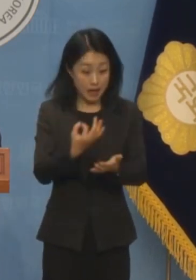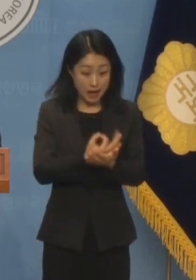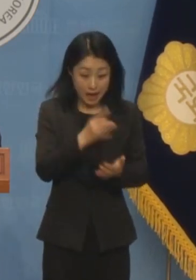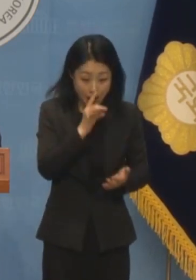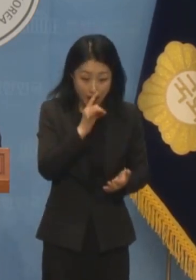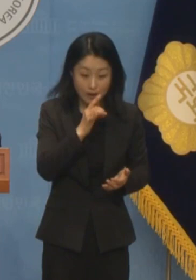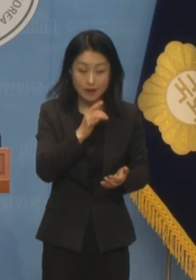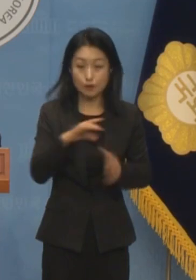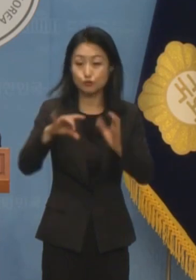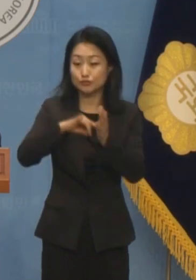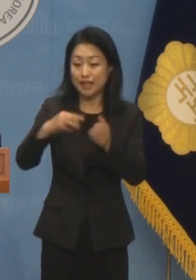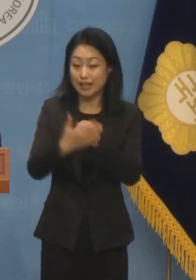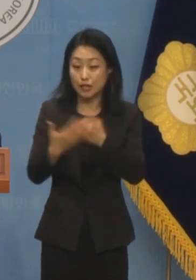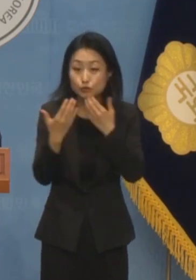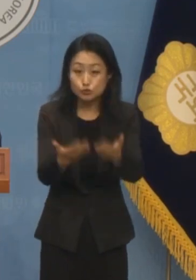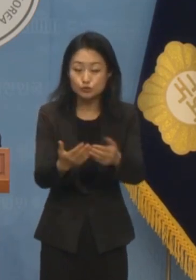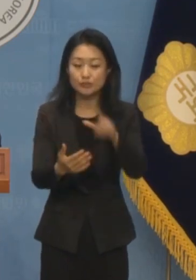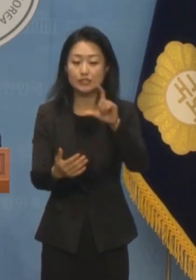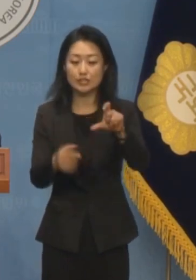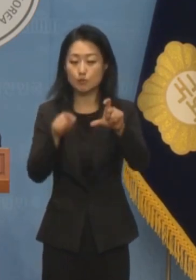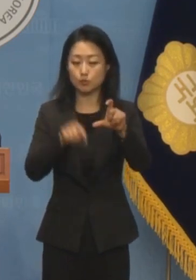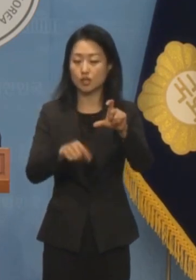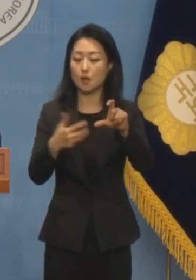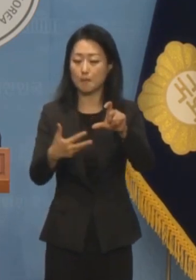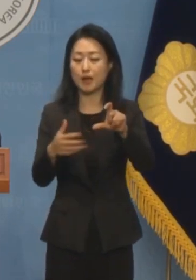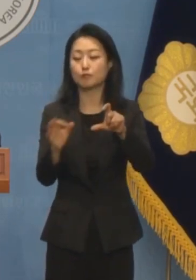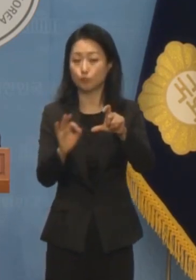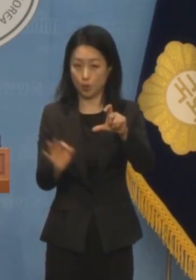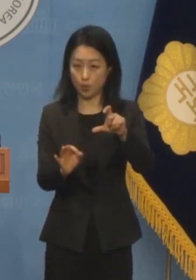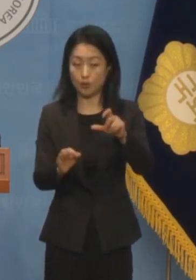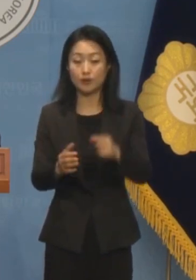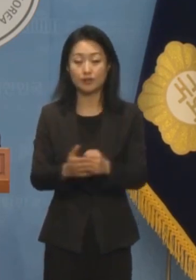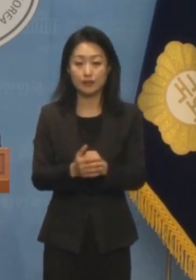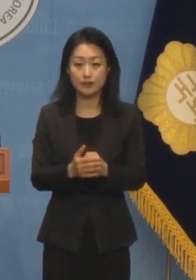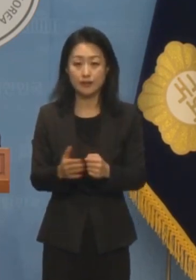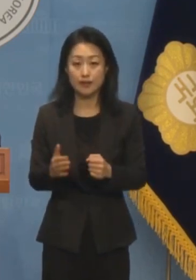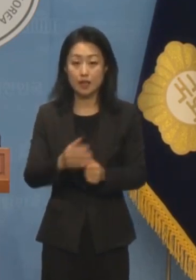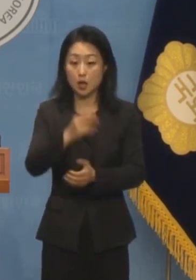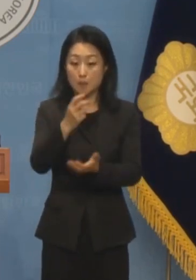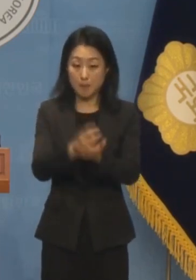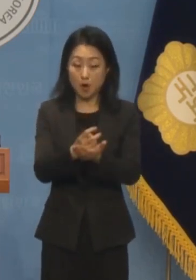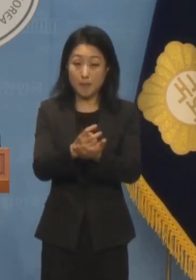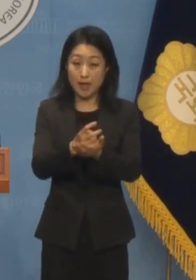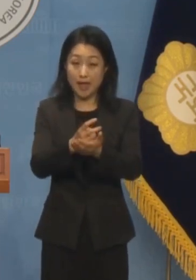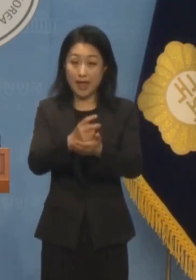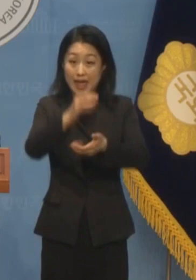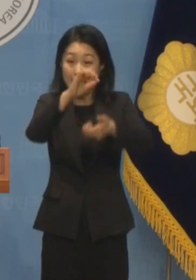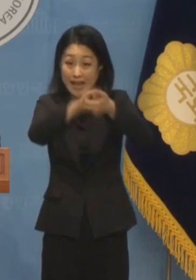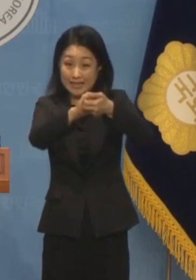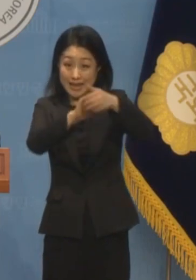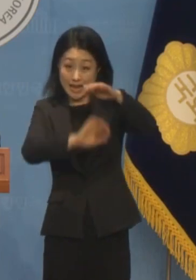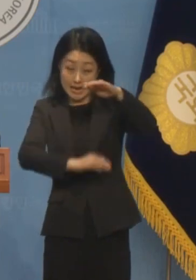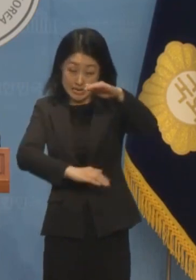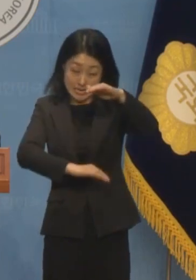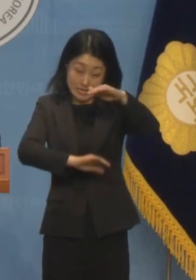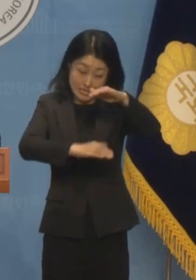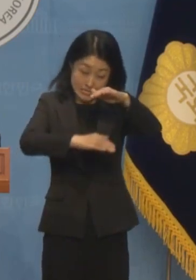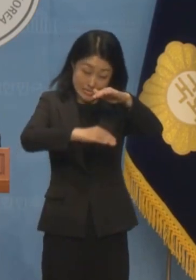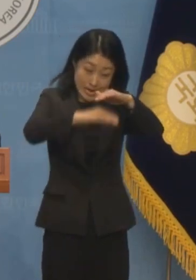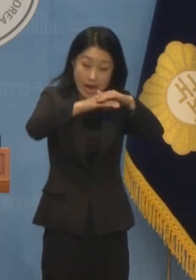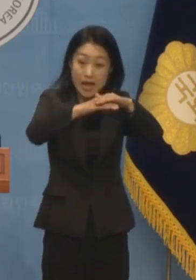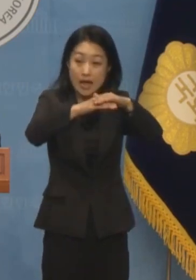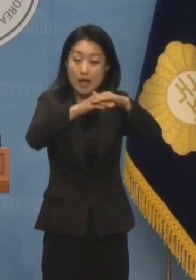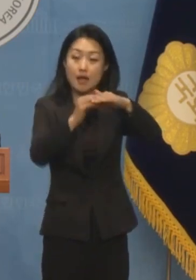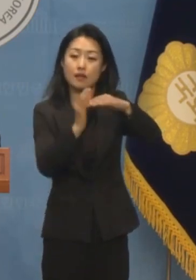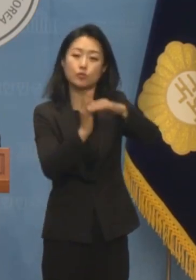국세 감면율이 15.8%로 상승해서 법정 한도인 14.3%를